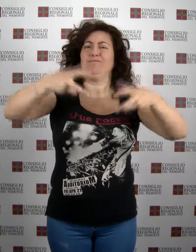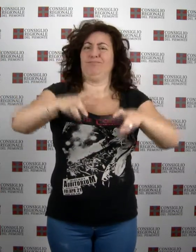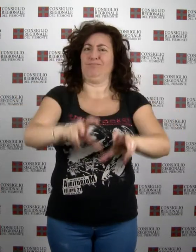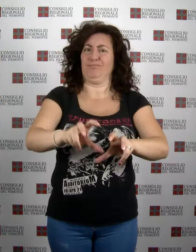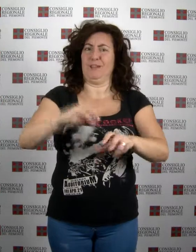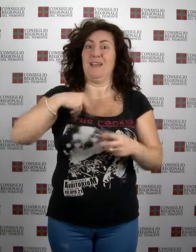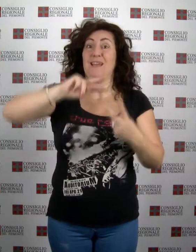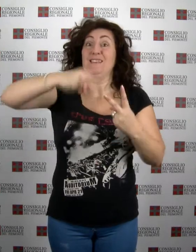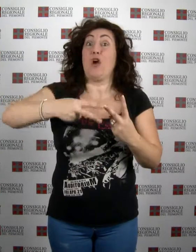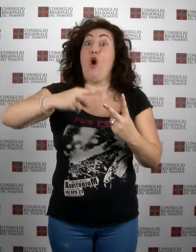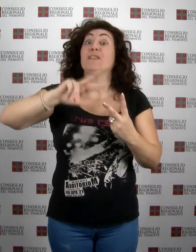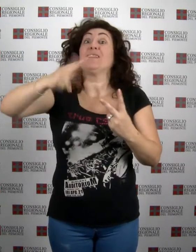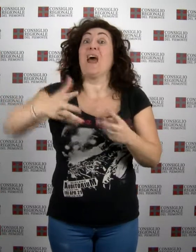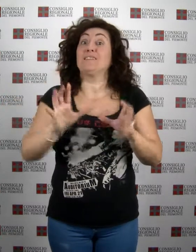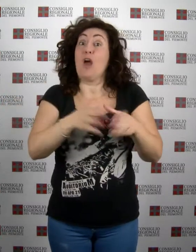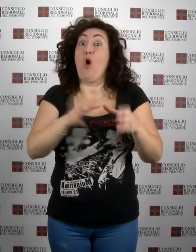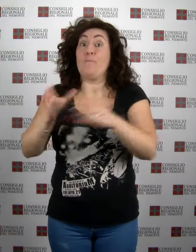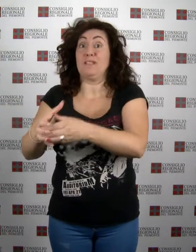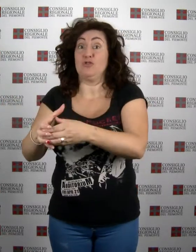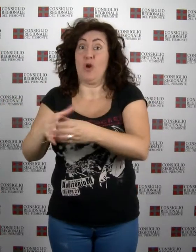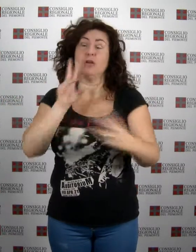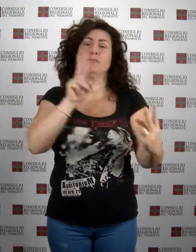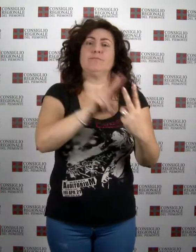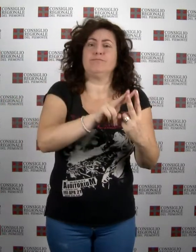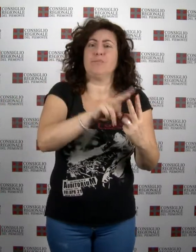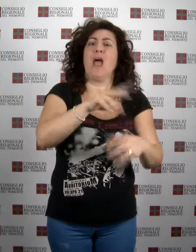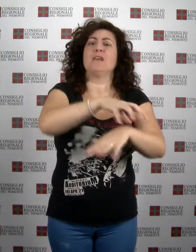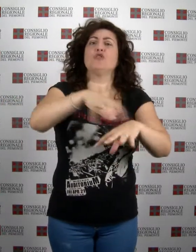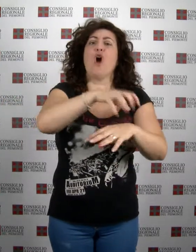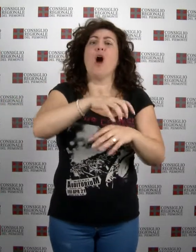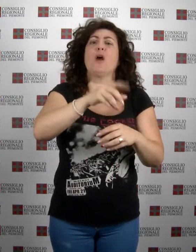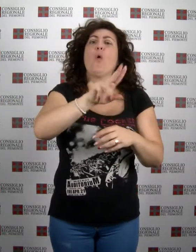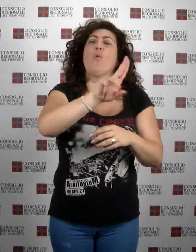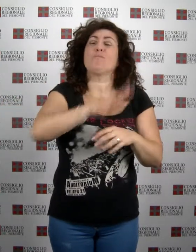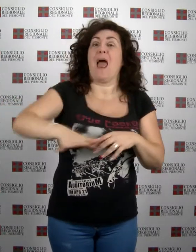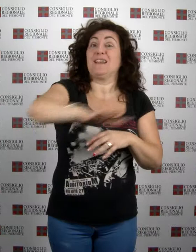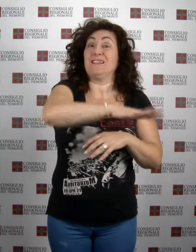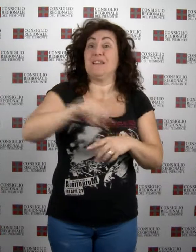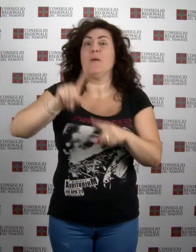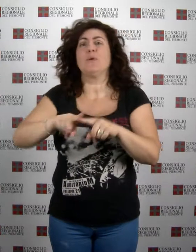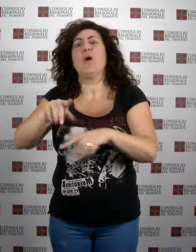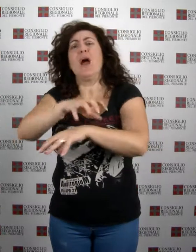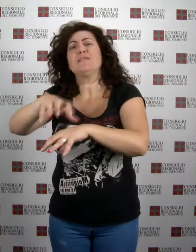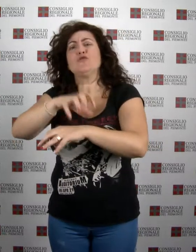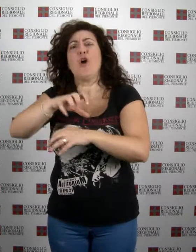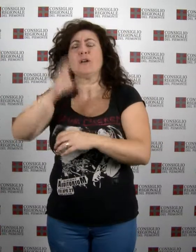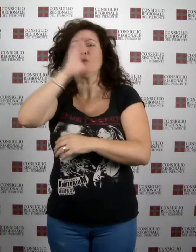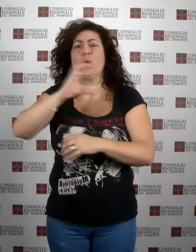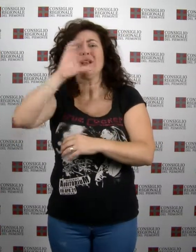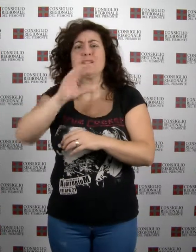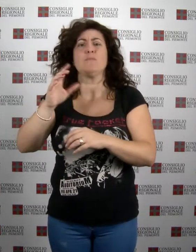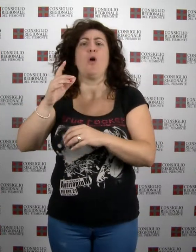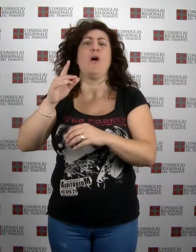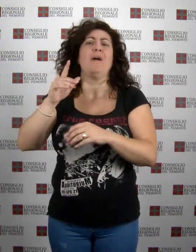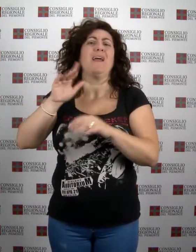Turismo, hanno incontrato rispettivamente l'assessore all'urbanistica e gli assessori al turismo e all'immigrazione per la definizione del programma di